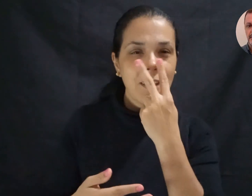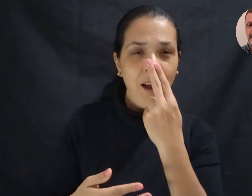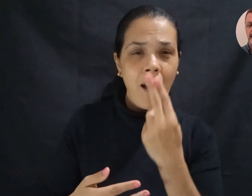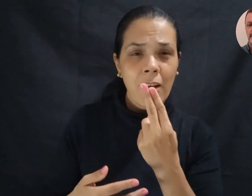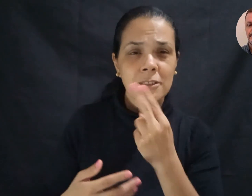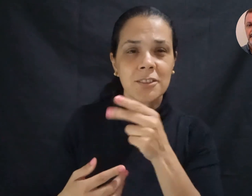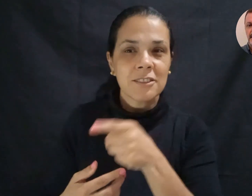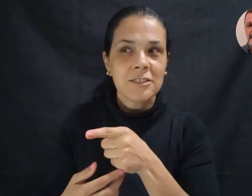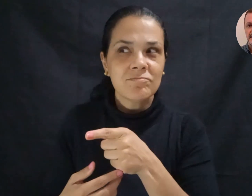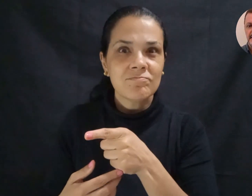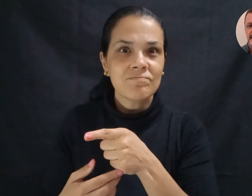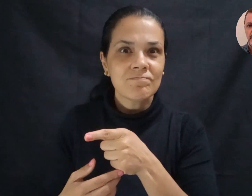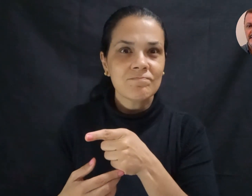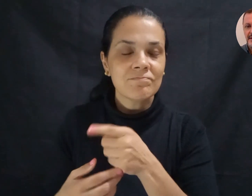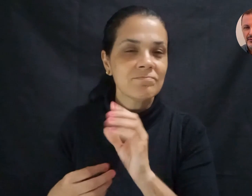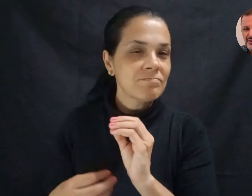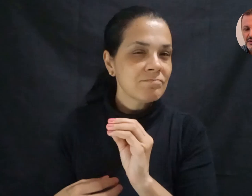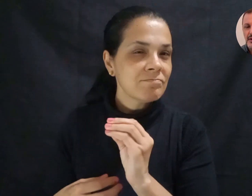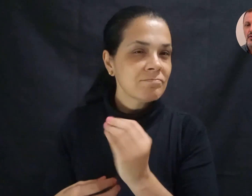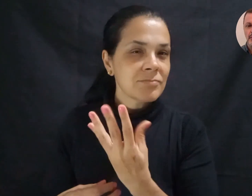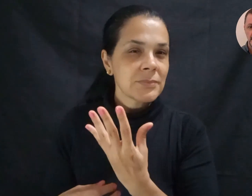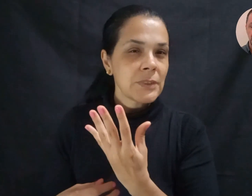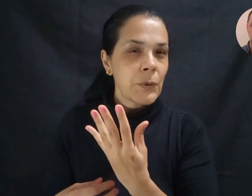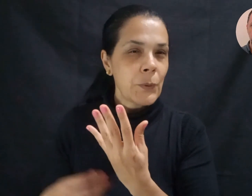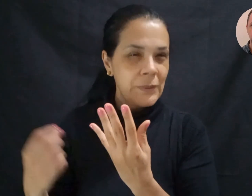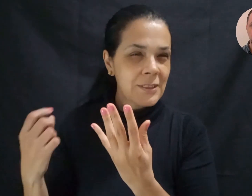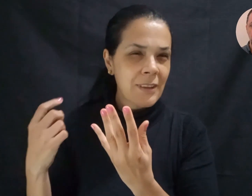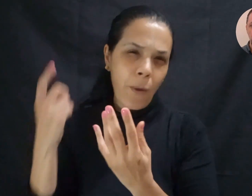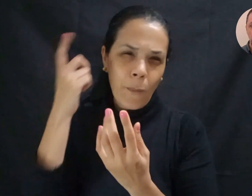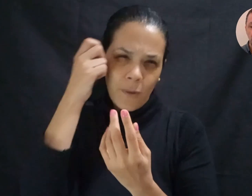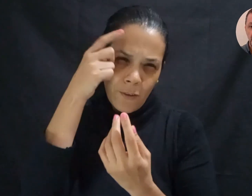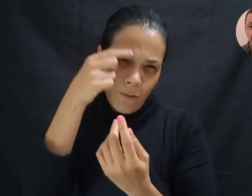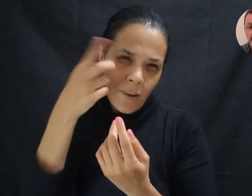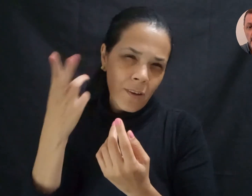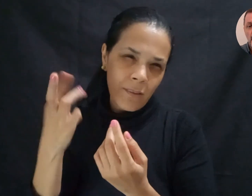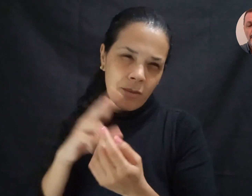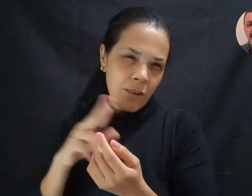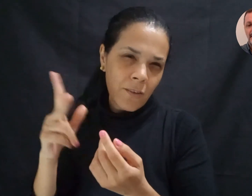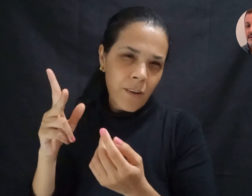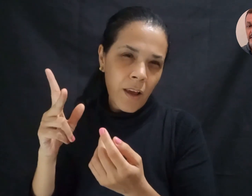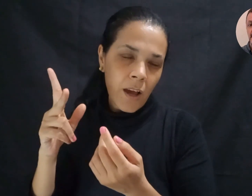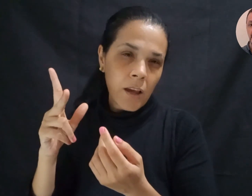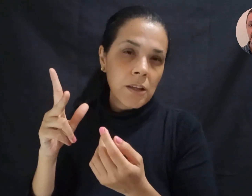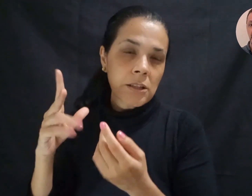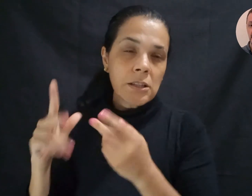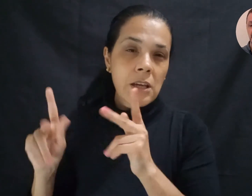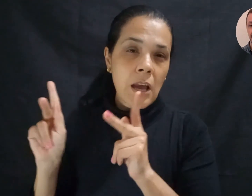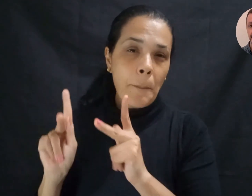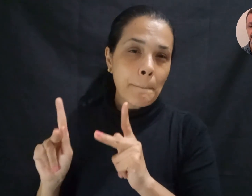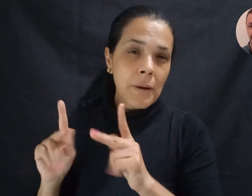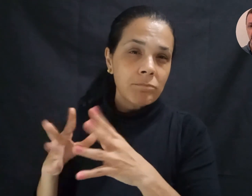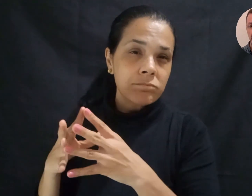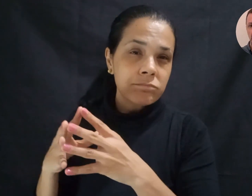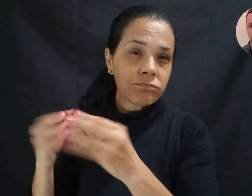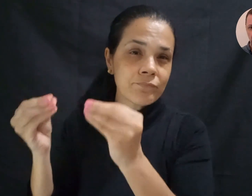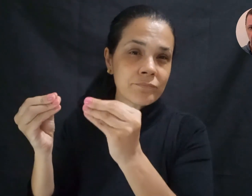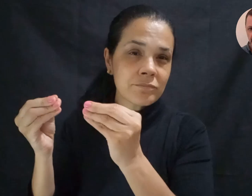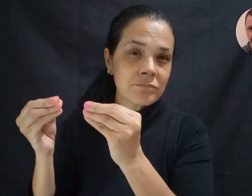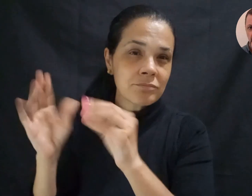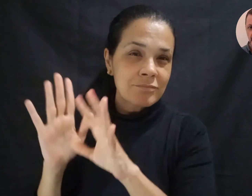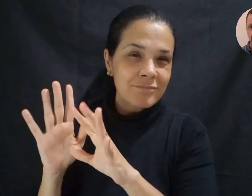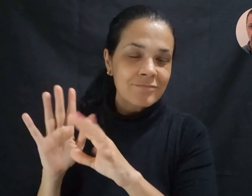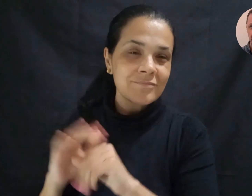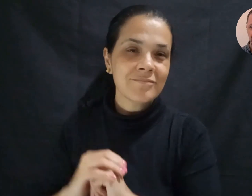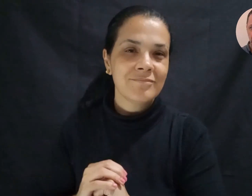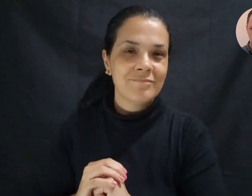esse resultado, a essa situação tida como adversa, o direito de roubar a nossa tranquilidade. Muitos